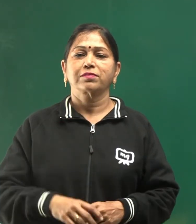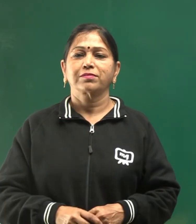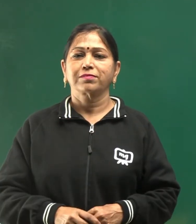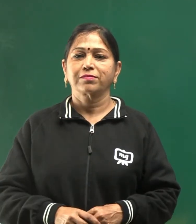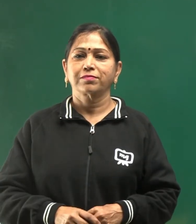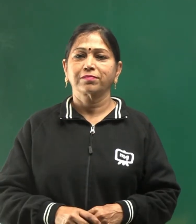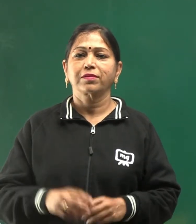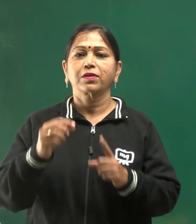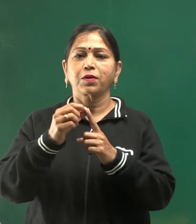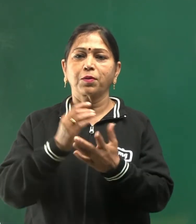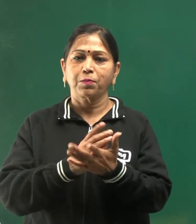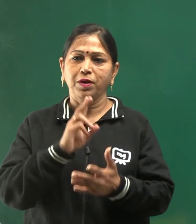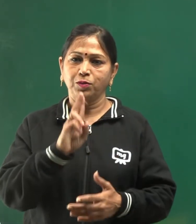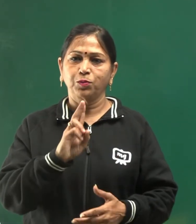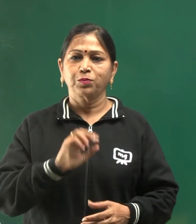भाग 2